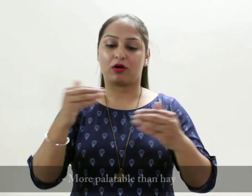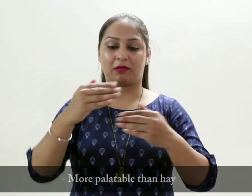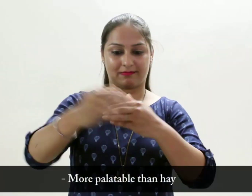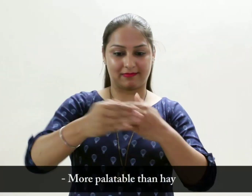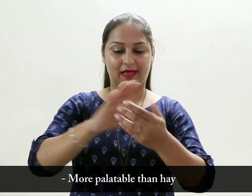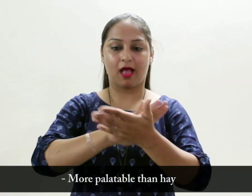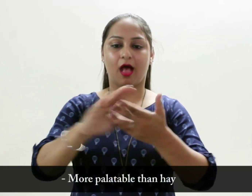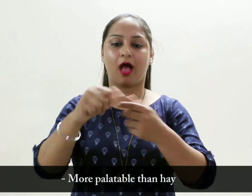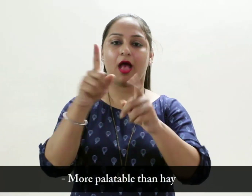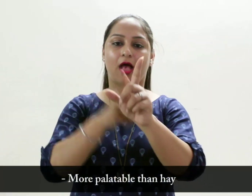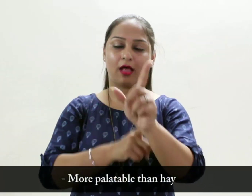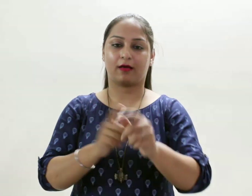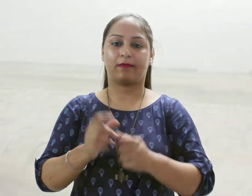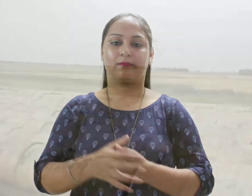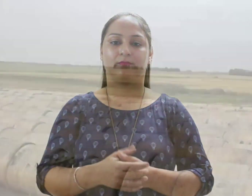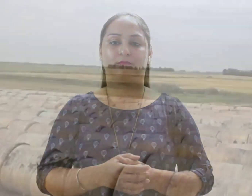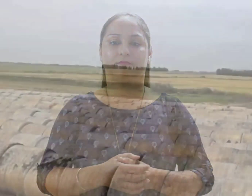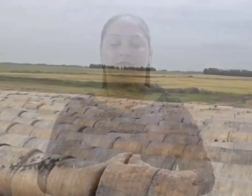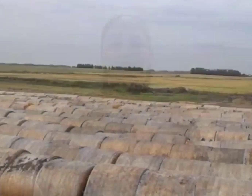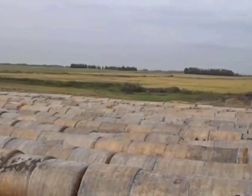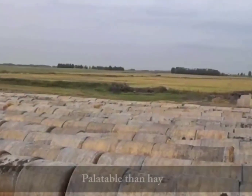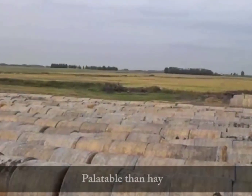घास की तुलना में स्वादिष्ट।